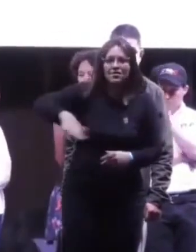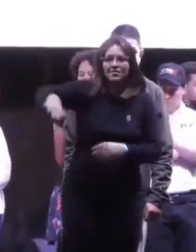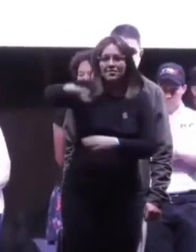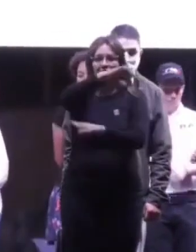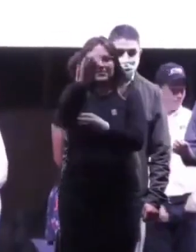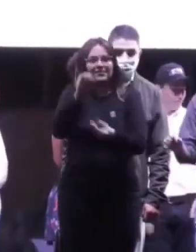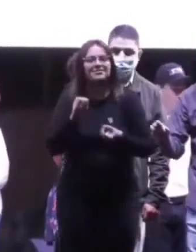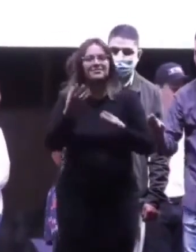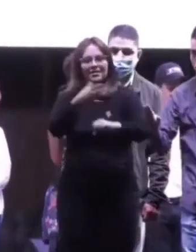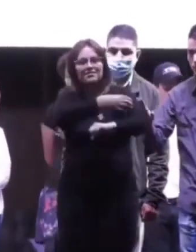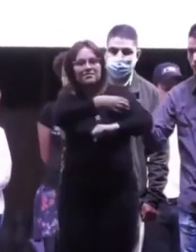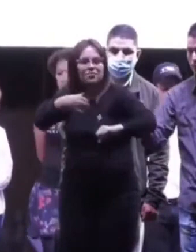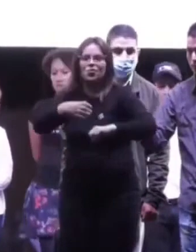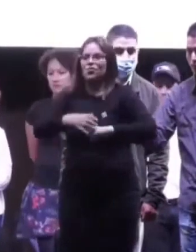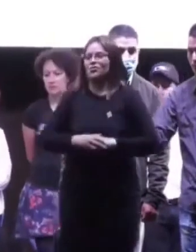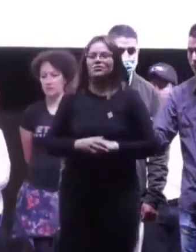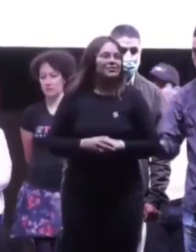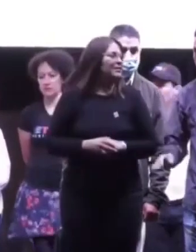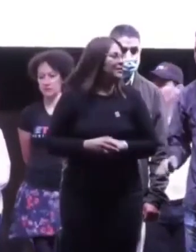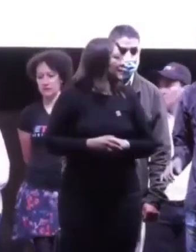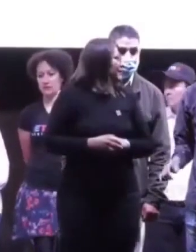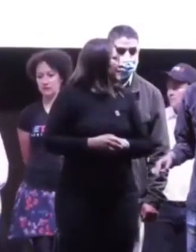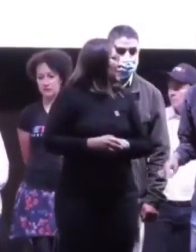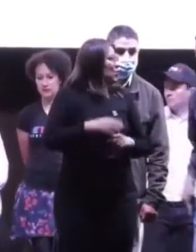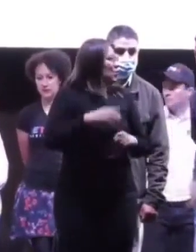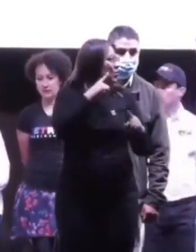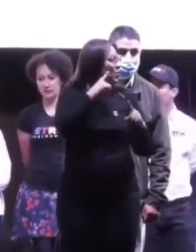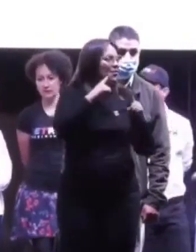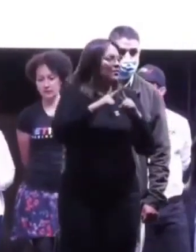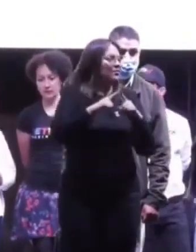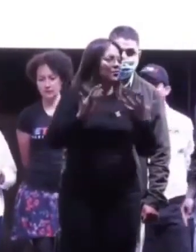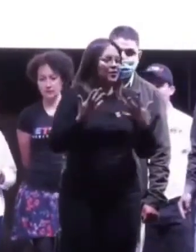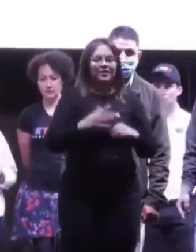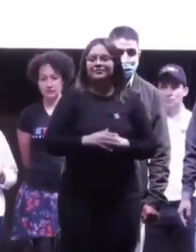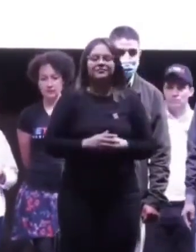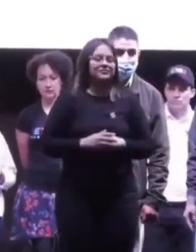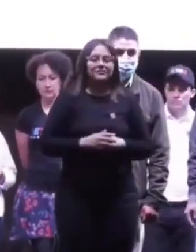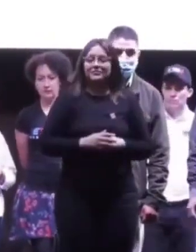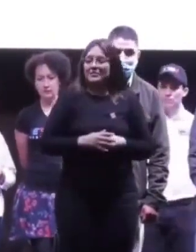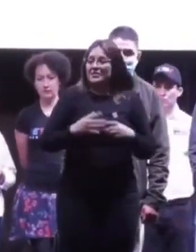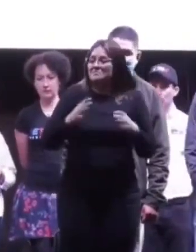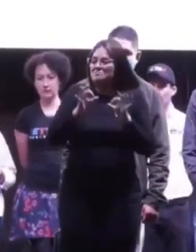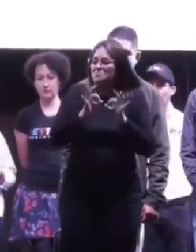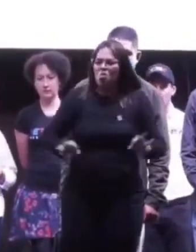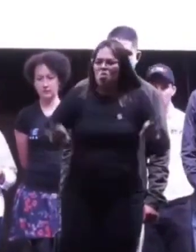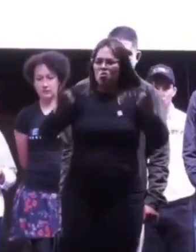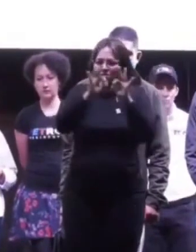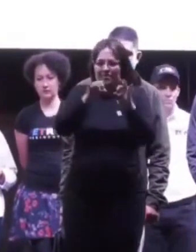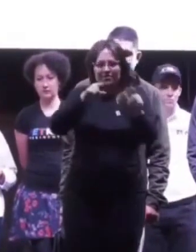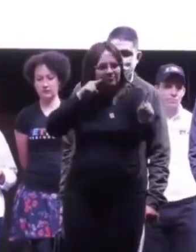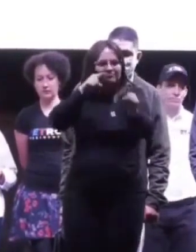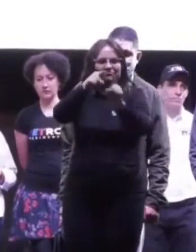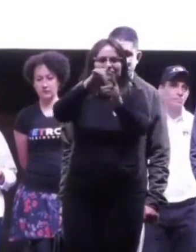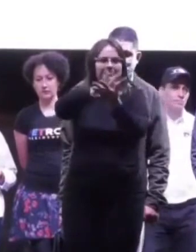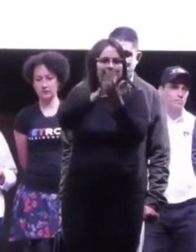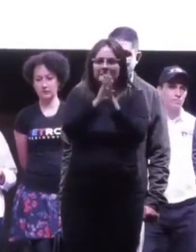de poder para que sea posible la vida, para que sea posible la